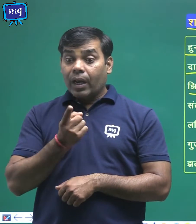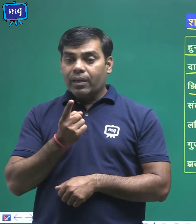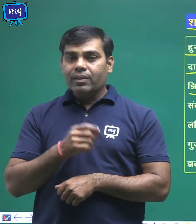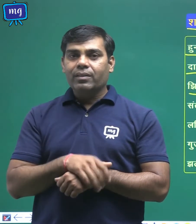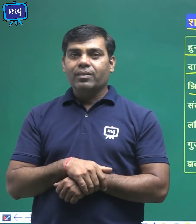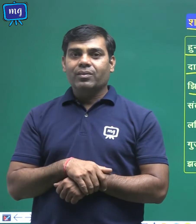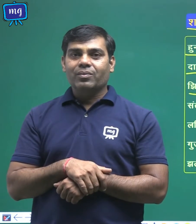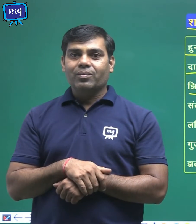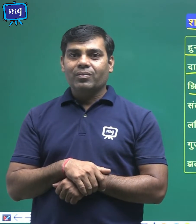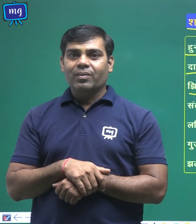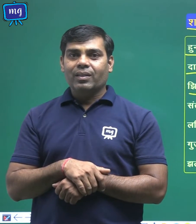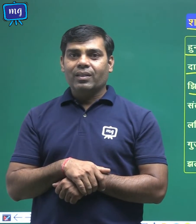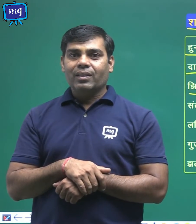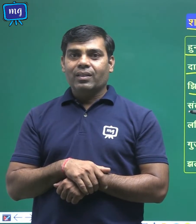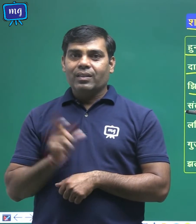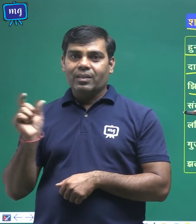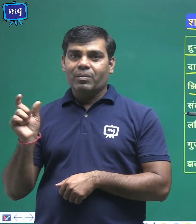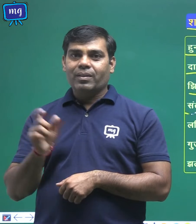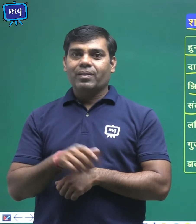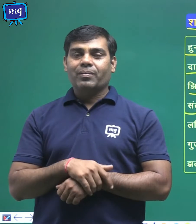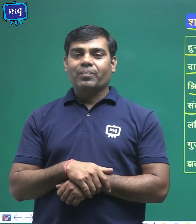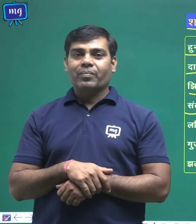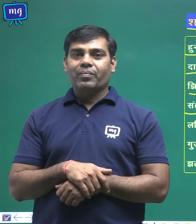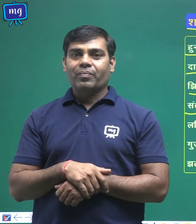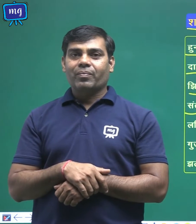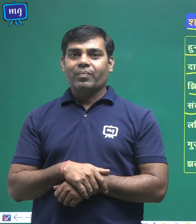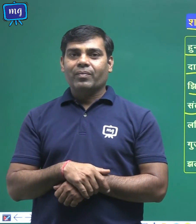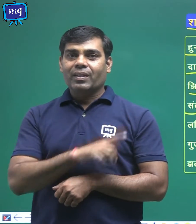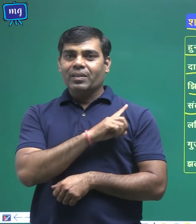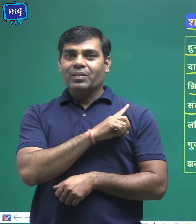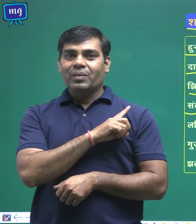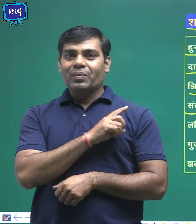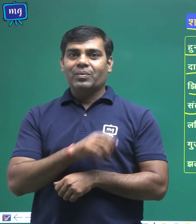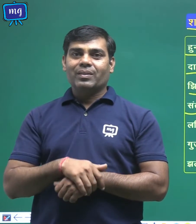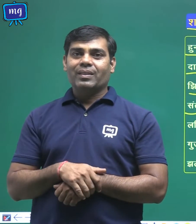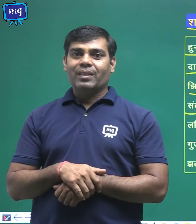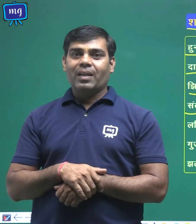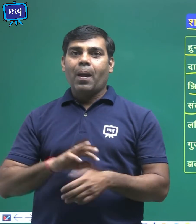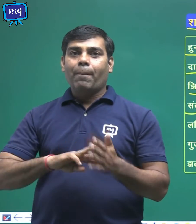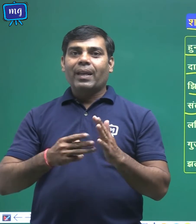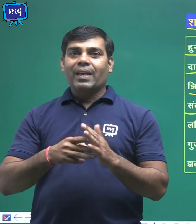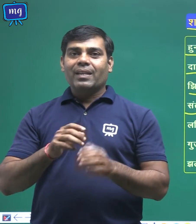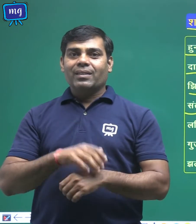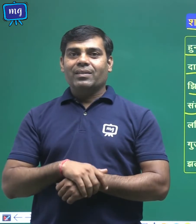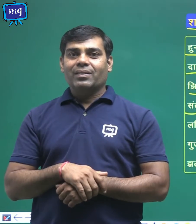शब्द है संतोष, अर्थ है